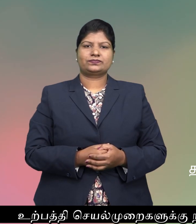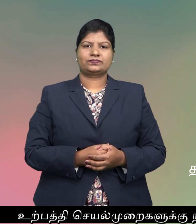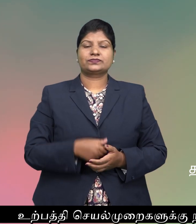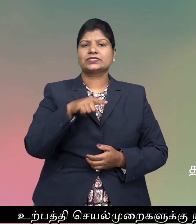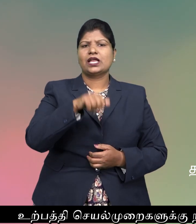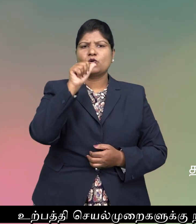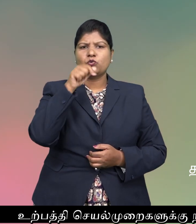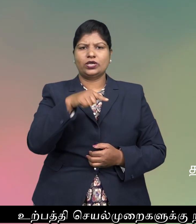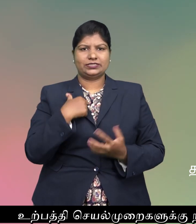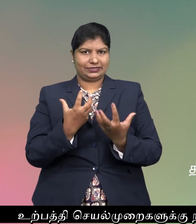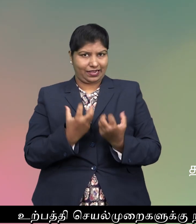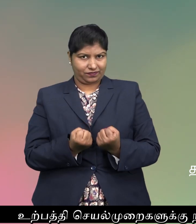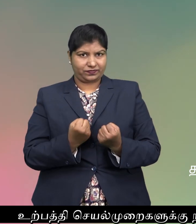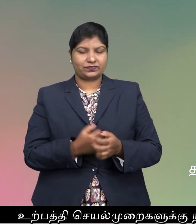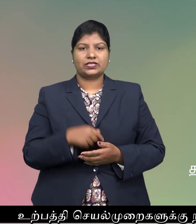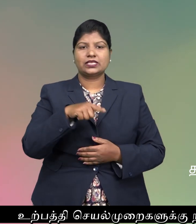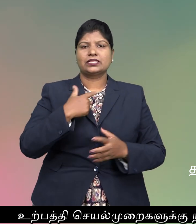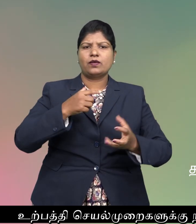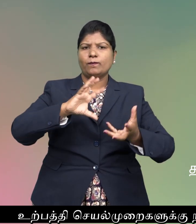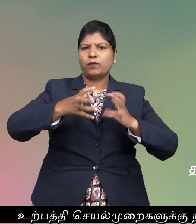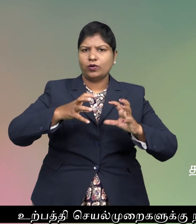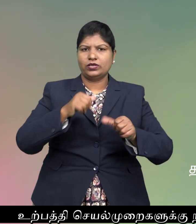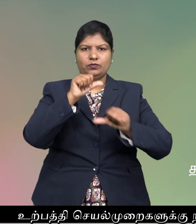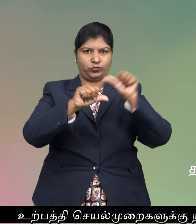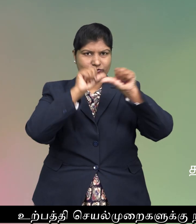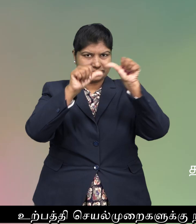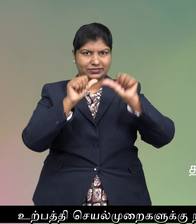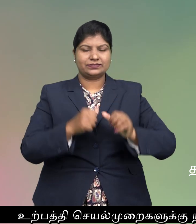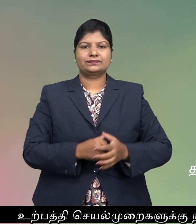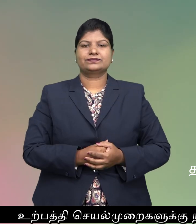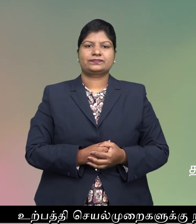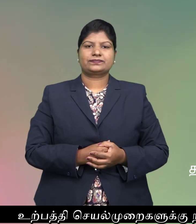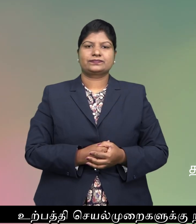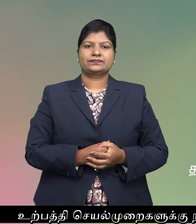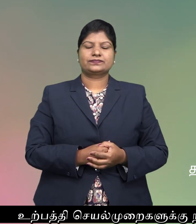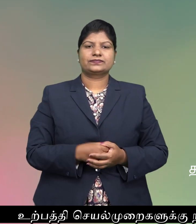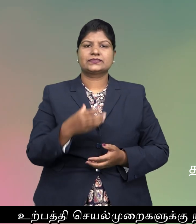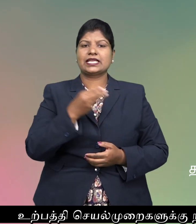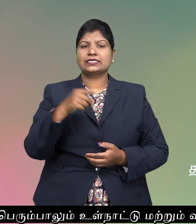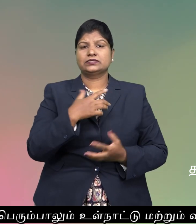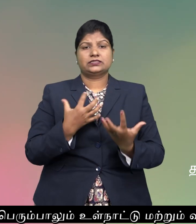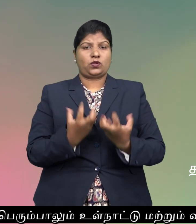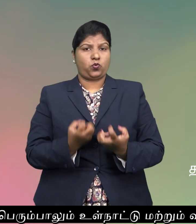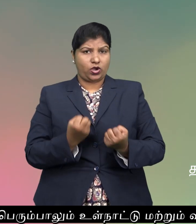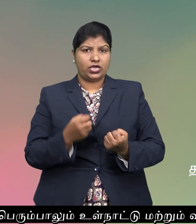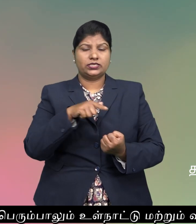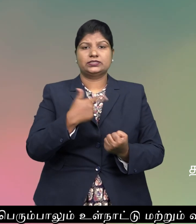உற்பத்தி செயல்முறைகளுக்கு நீர் தேவைப்படுகிறது மற்றும் இந்த தேவை பெரும்பாலும்